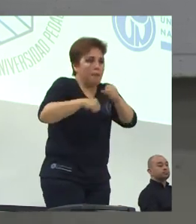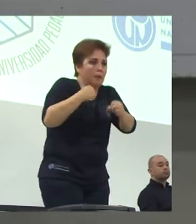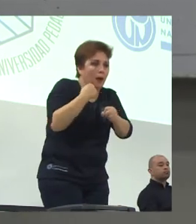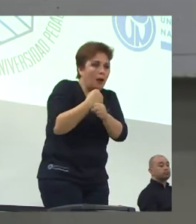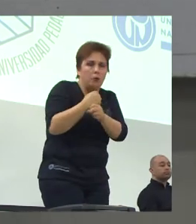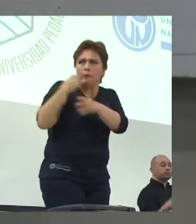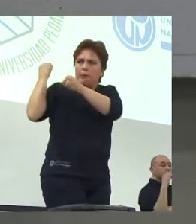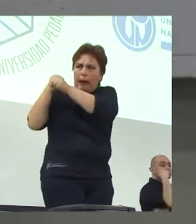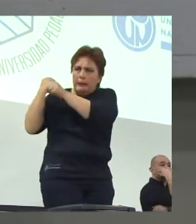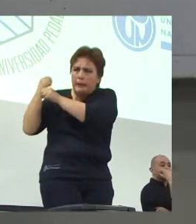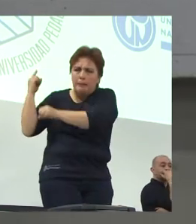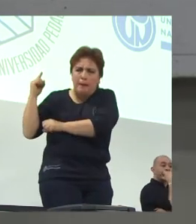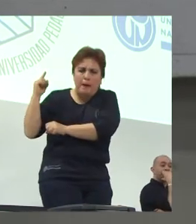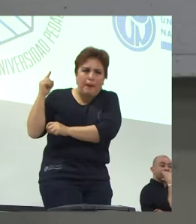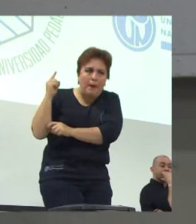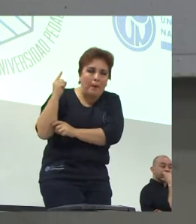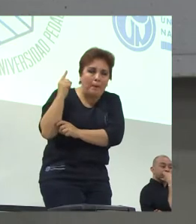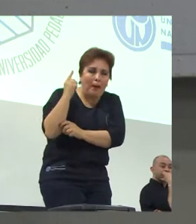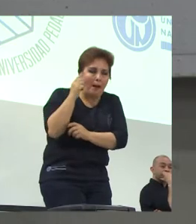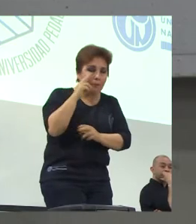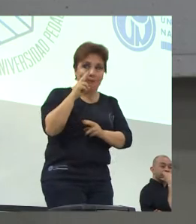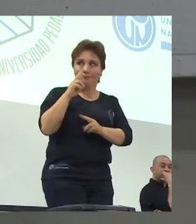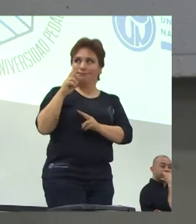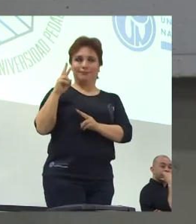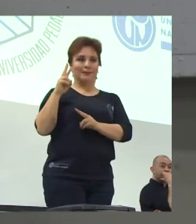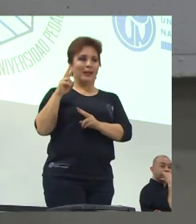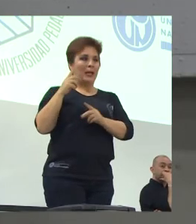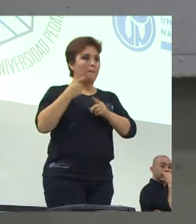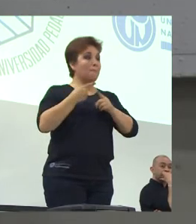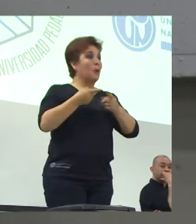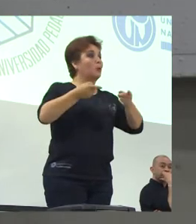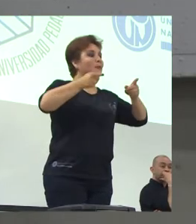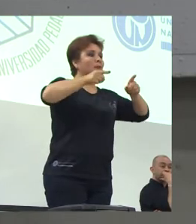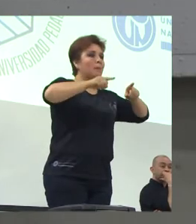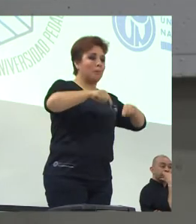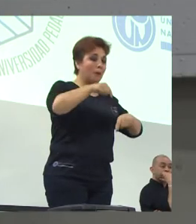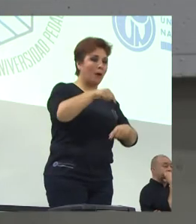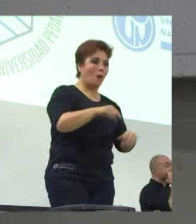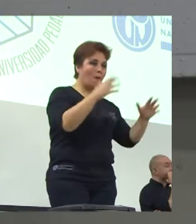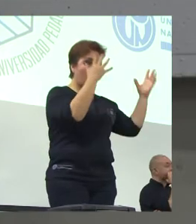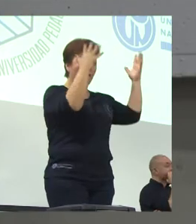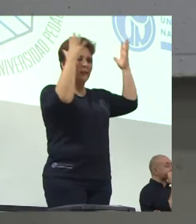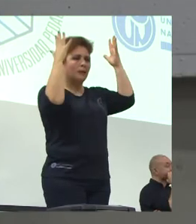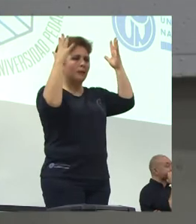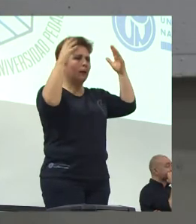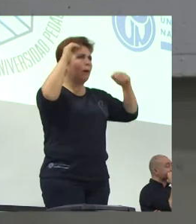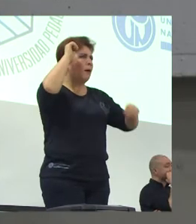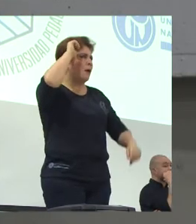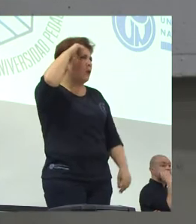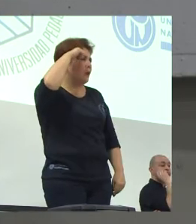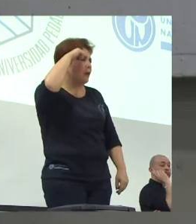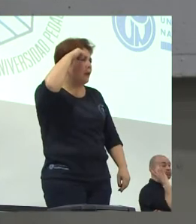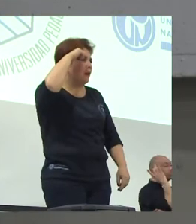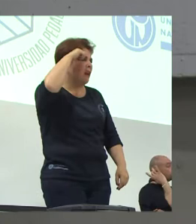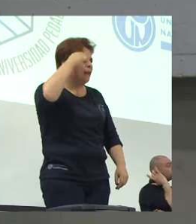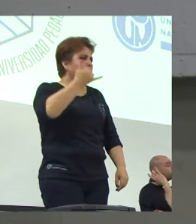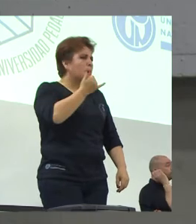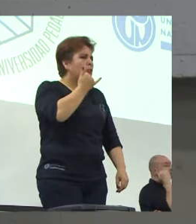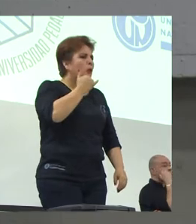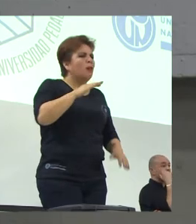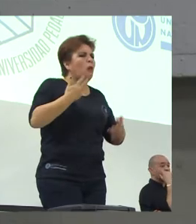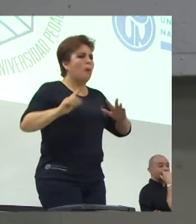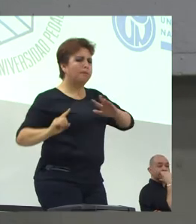esta celebración implica en primer lugar pensar en sus orígenes